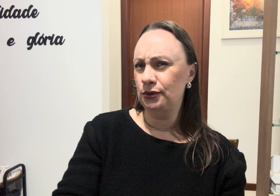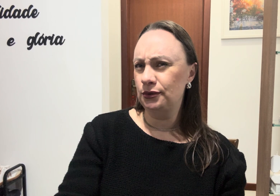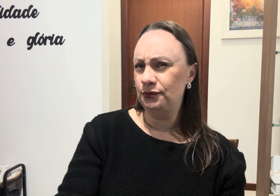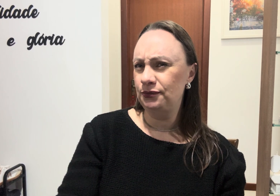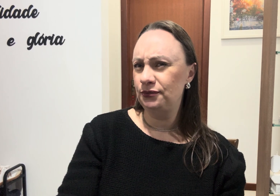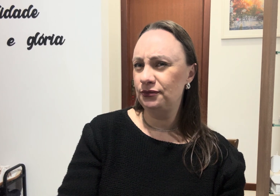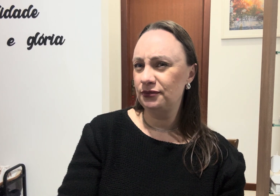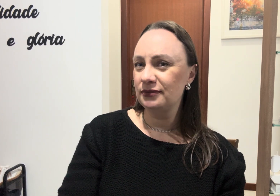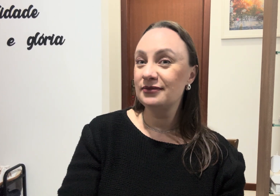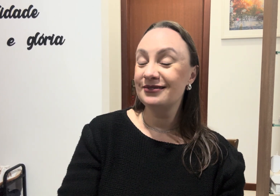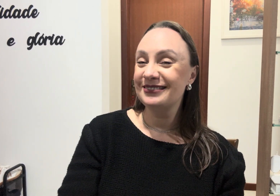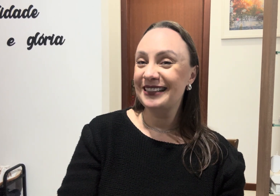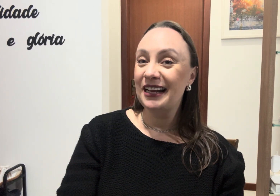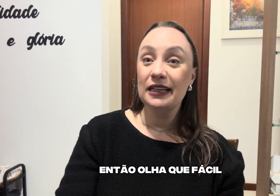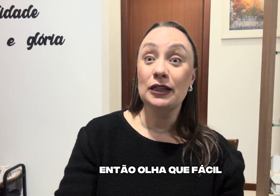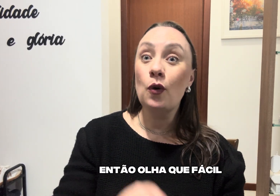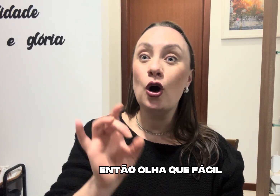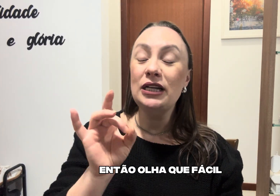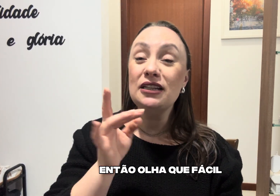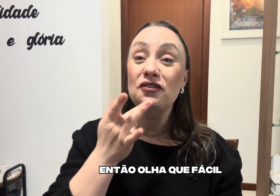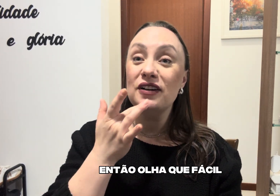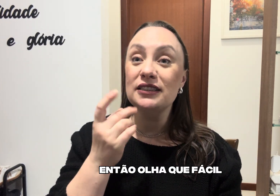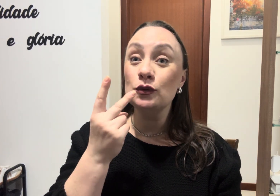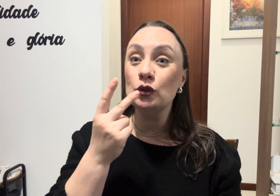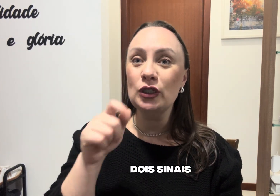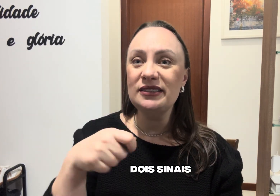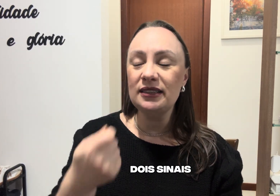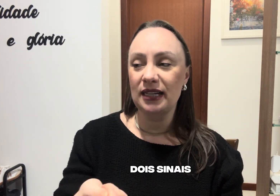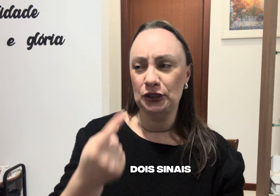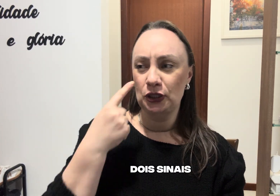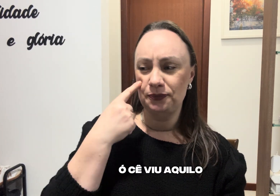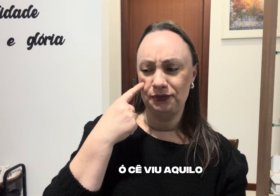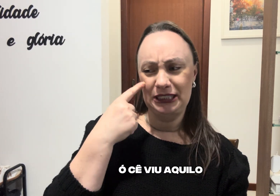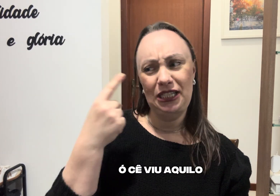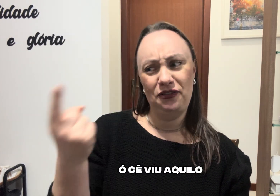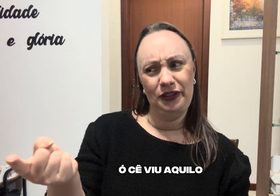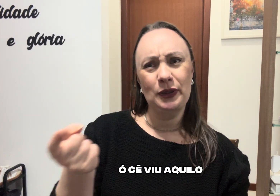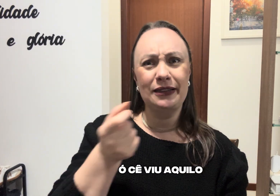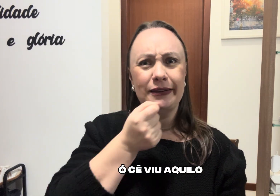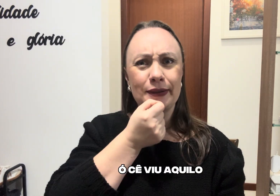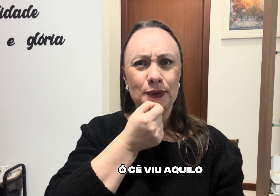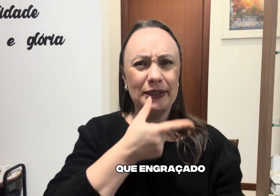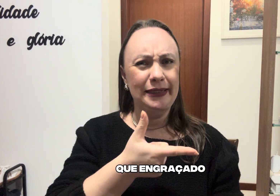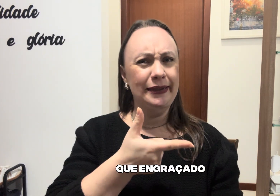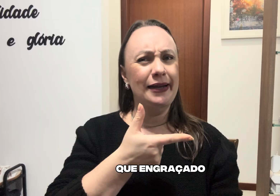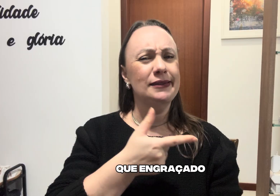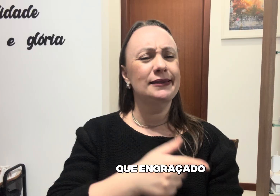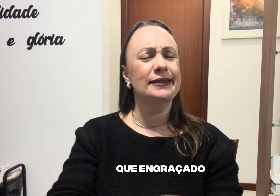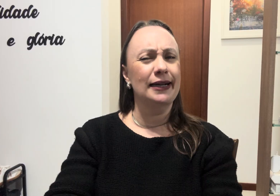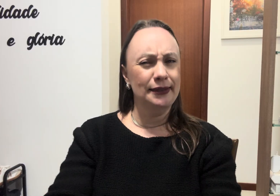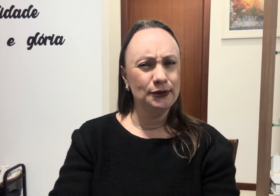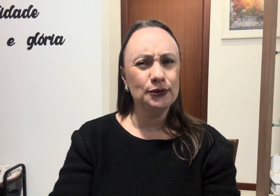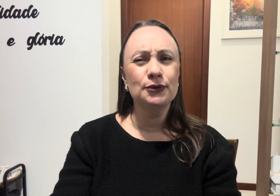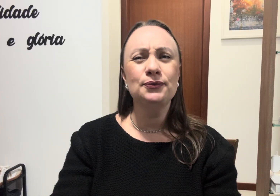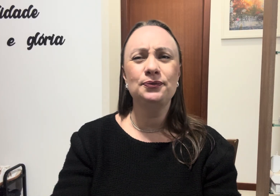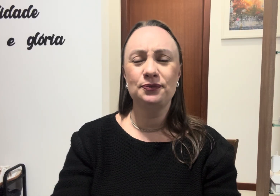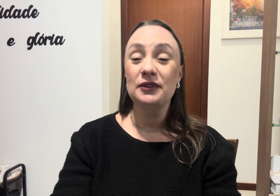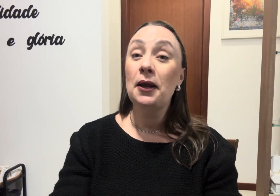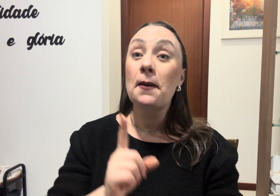engraçado! Então, olha que fácil, dois sinais, ó. Você viu aquilo? Que engraçado!